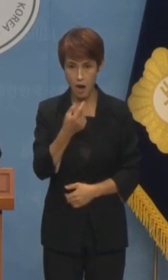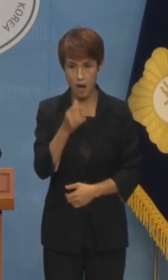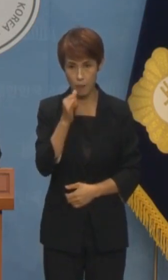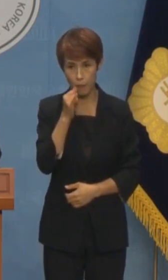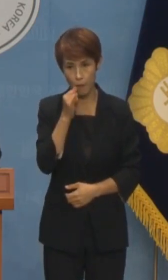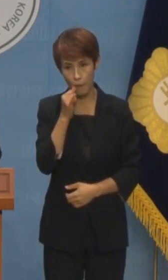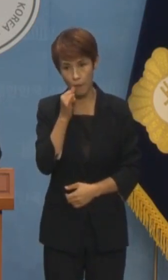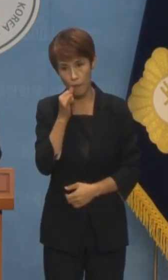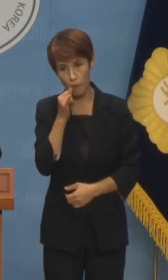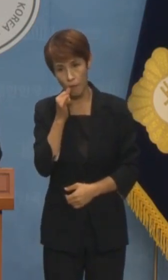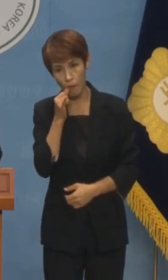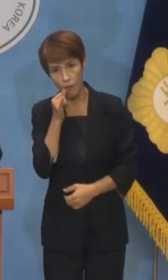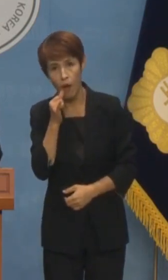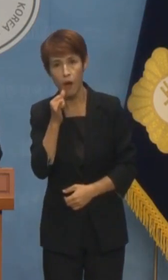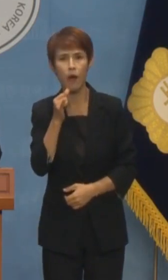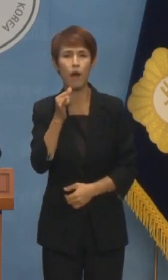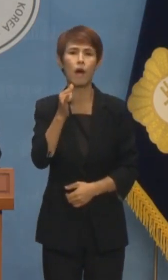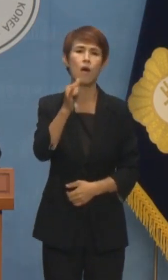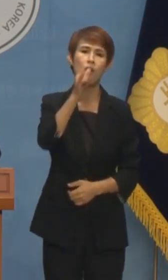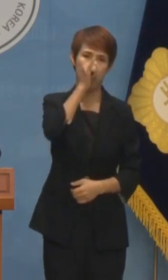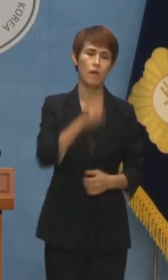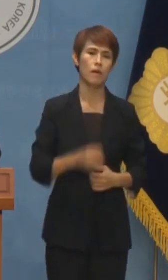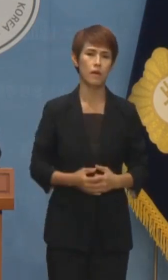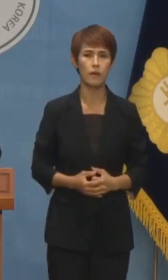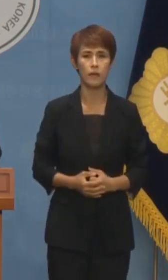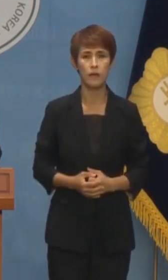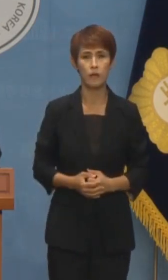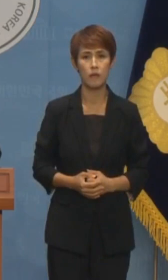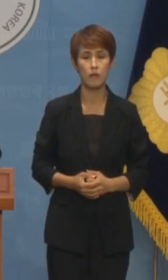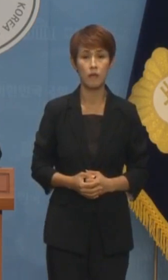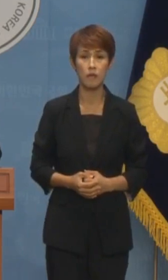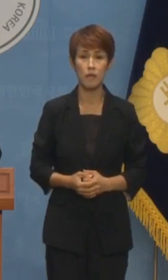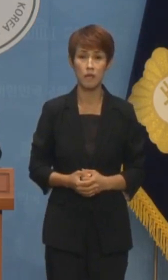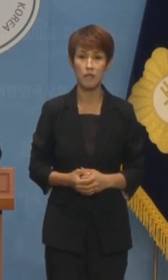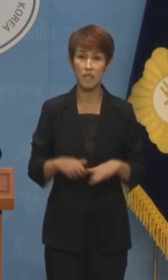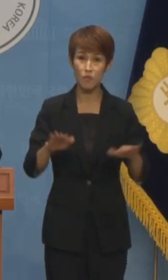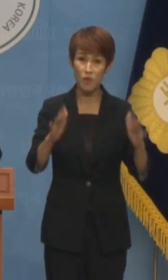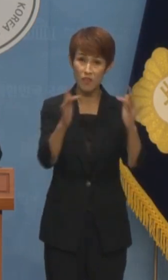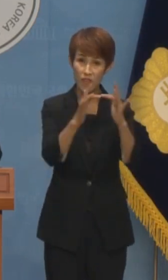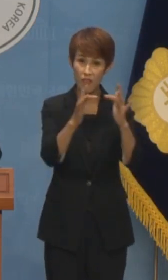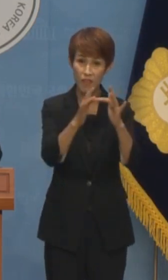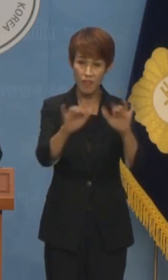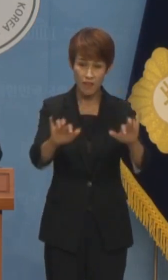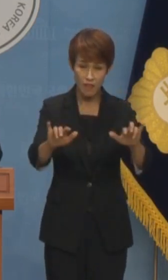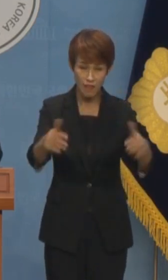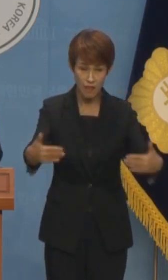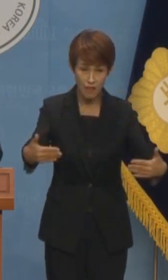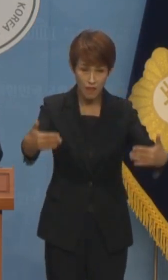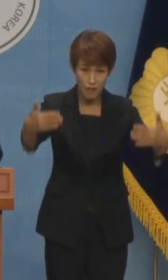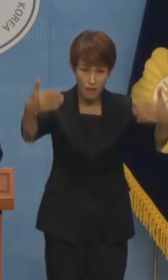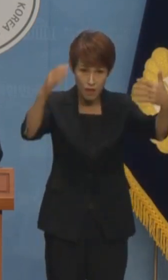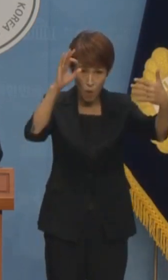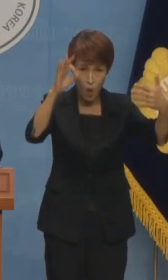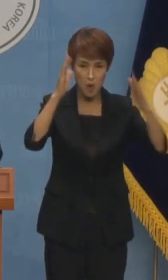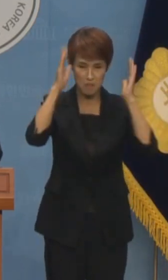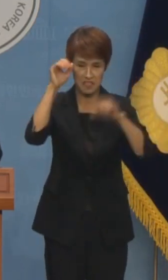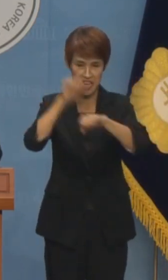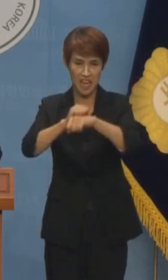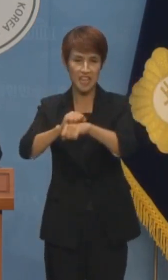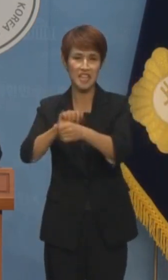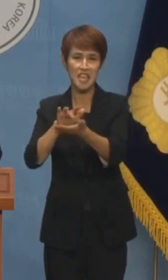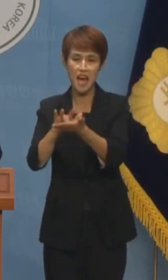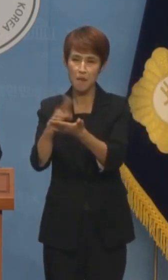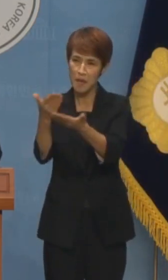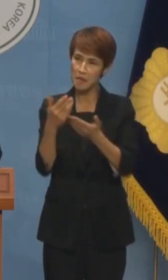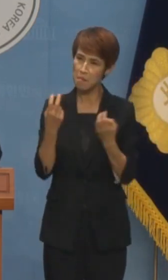쫓아 마약류에 중독되는 것으로 나타났습니다. 지금도 온라인 커뮤니티 등에는 공부 잘하는 약 처방받는